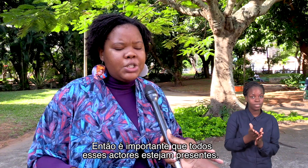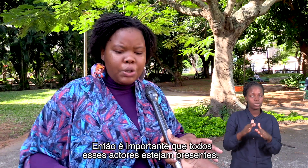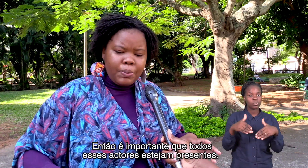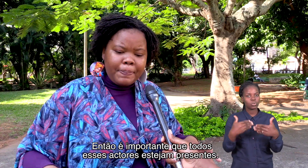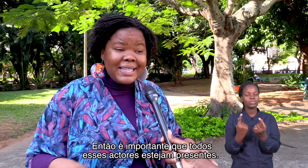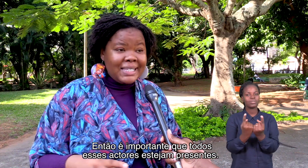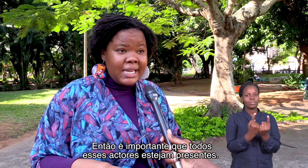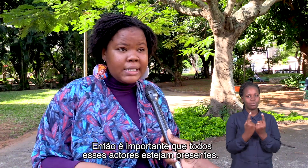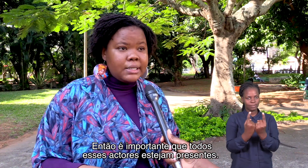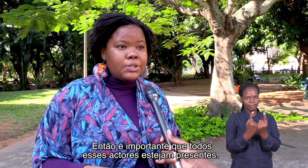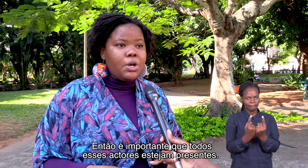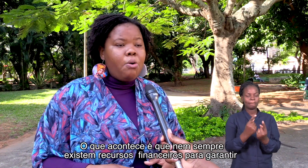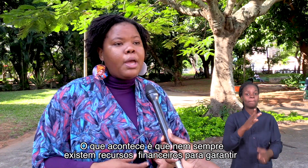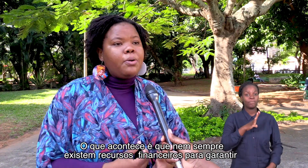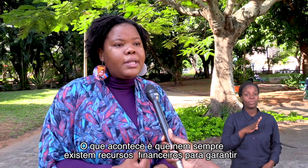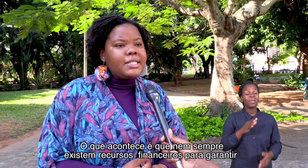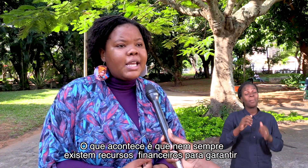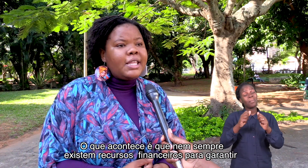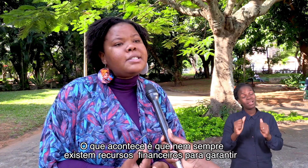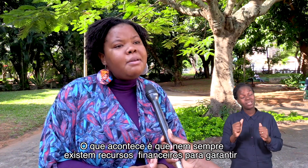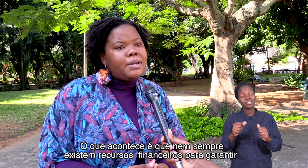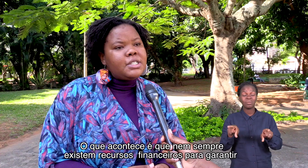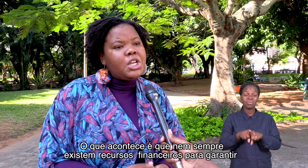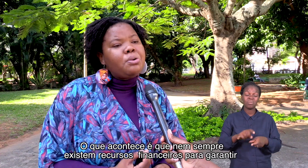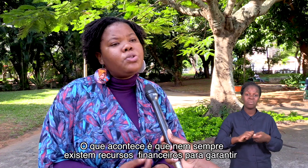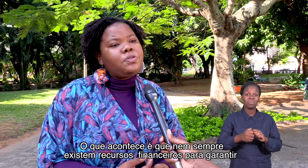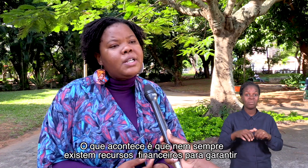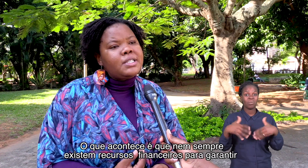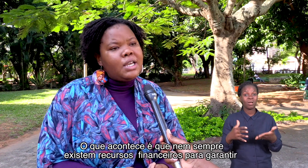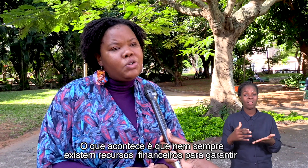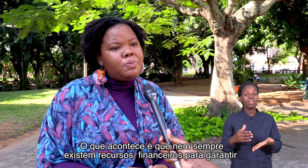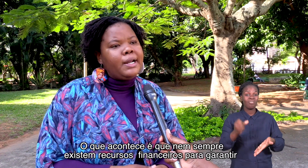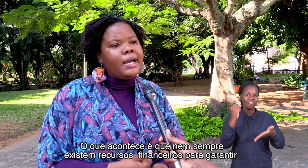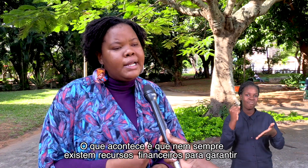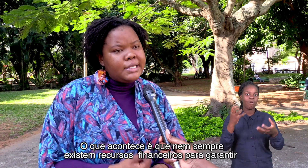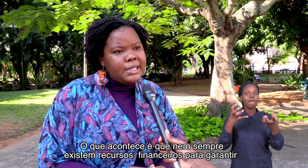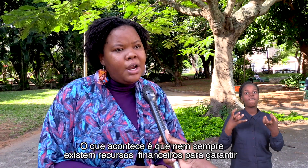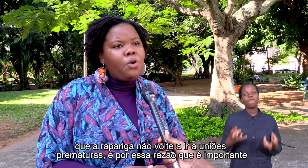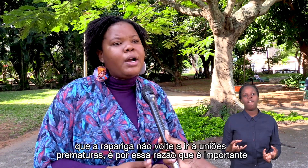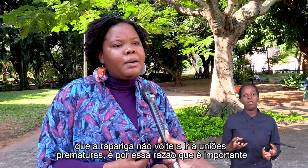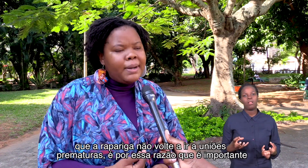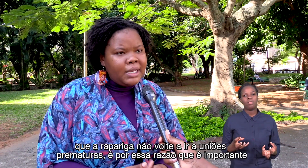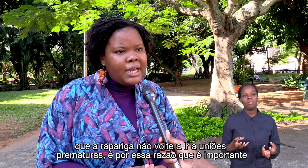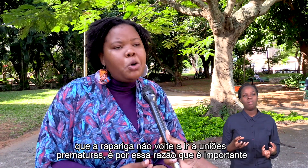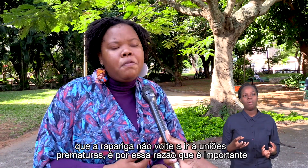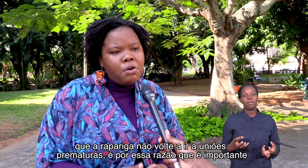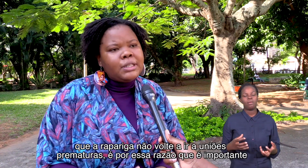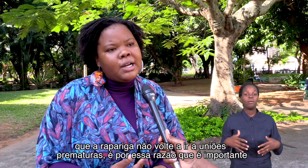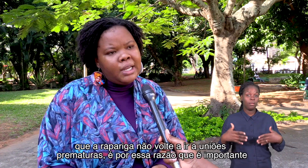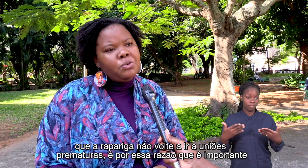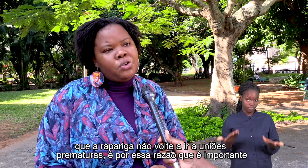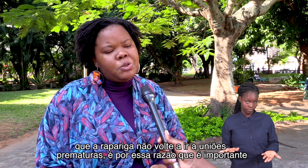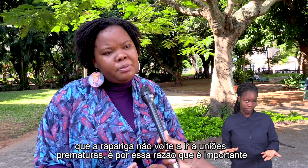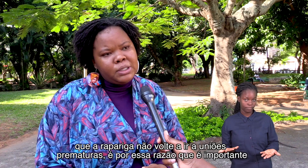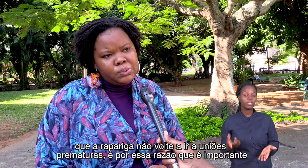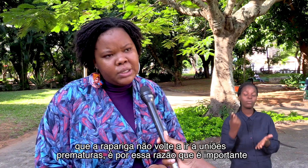atores estejam presentes. O que acontece é que nem sempre existem recursos financeiros para garantir que a rapariga não volte a